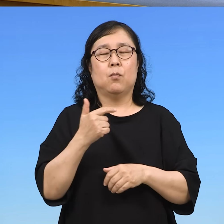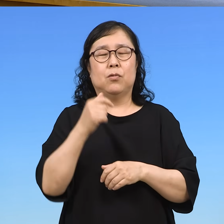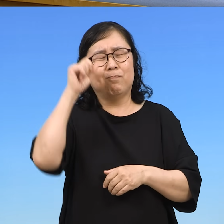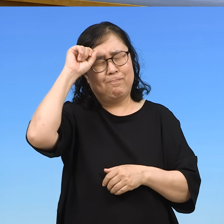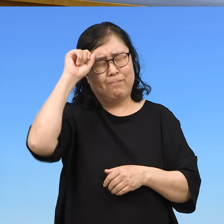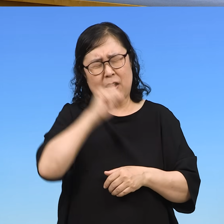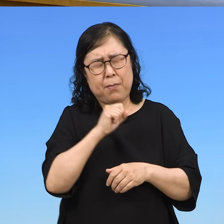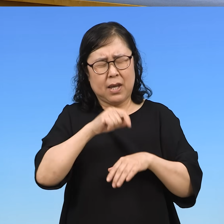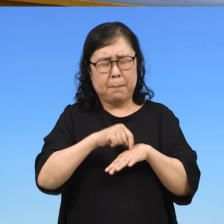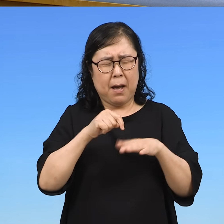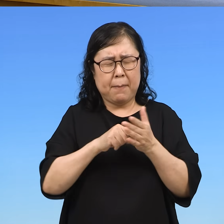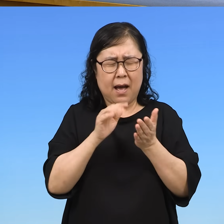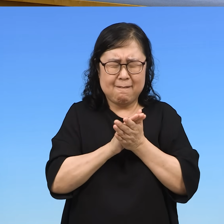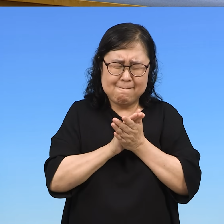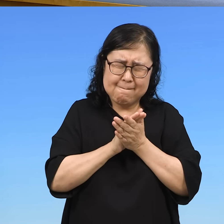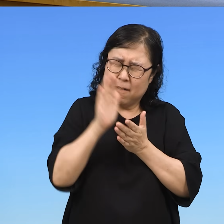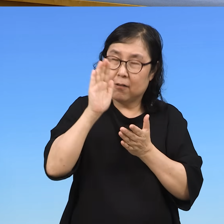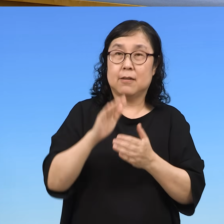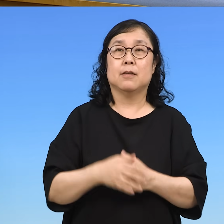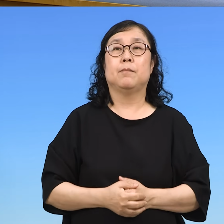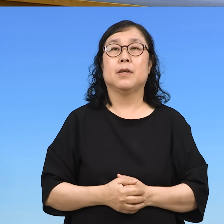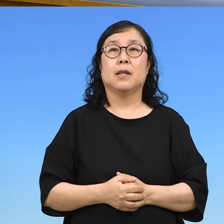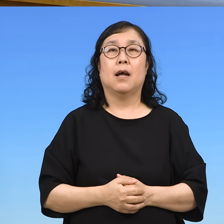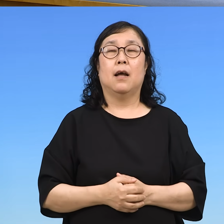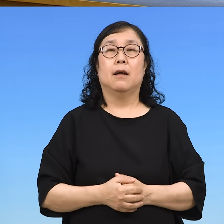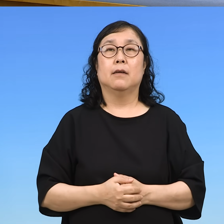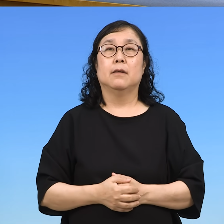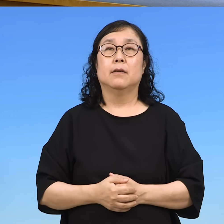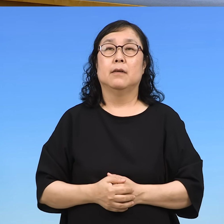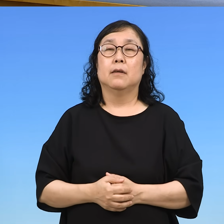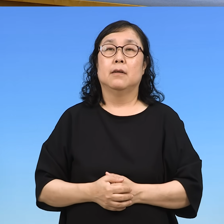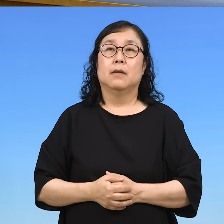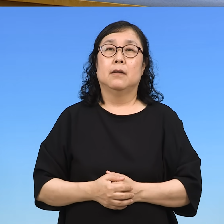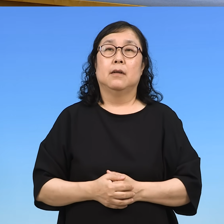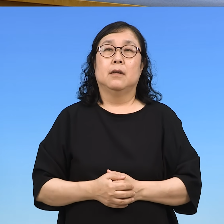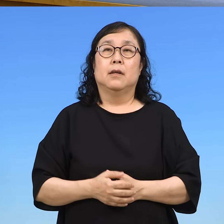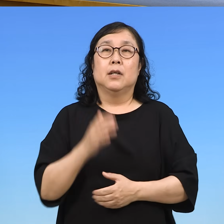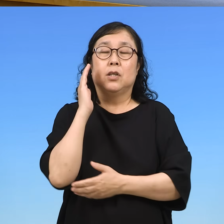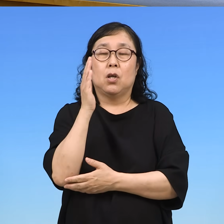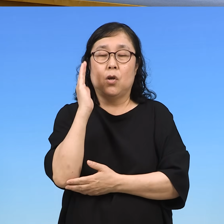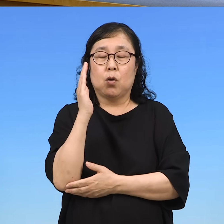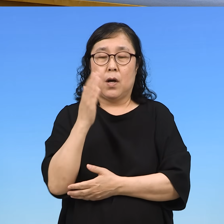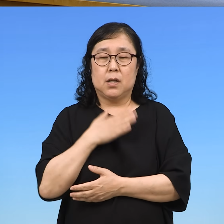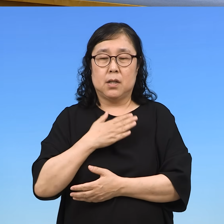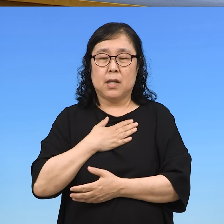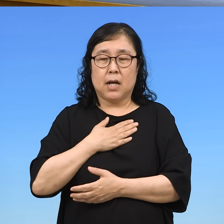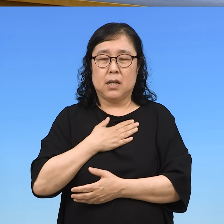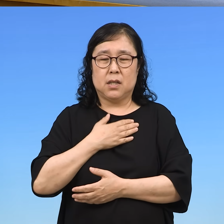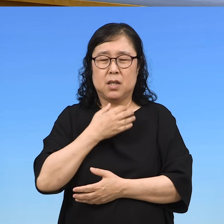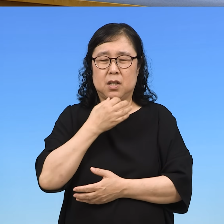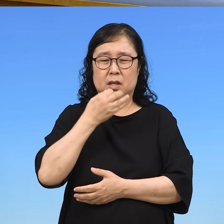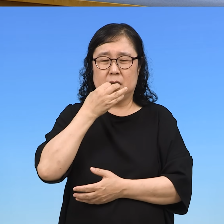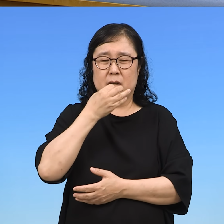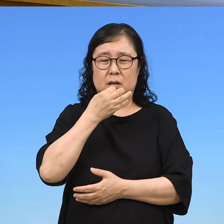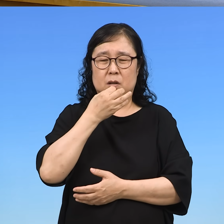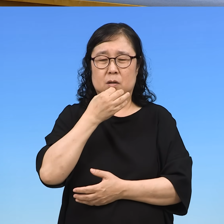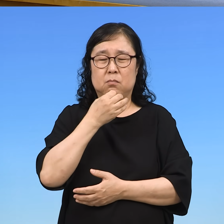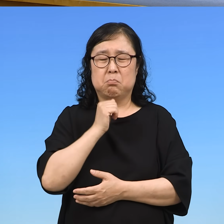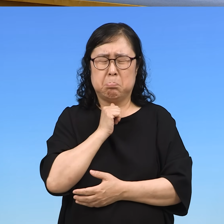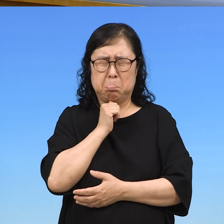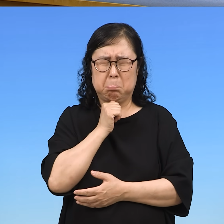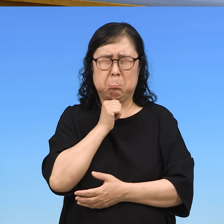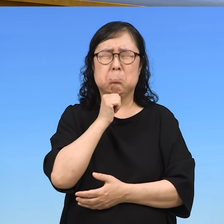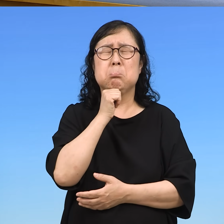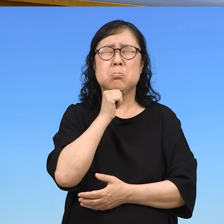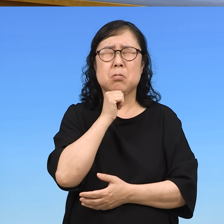마음이 뜨거워졌어요. 이 지금 설교하는 이 보잘것없는 저 인간 하나 만들어 주시려고, 저를